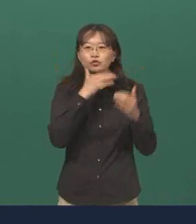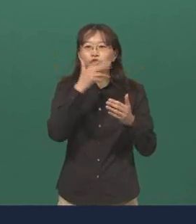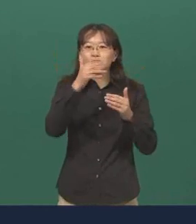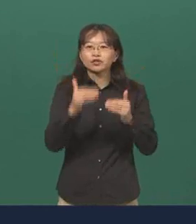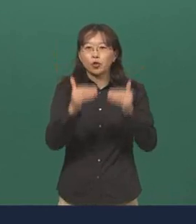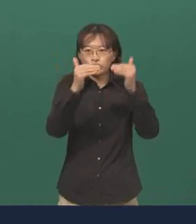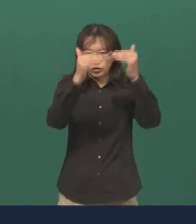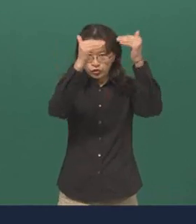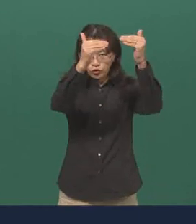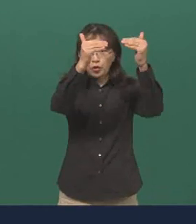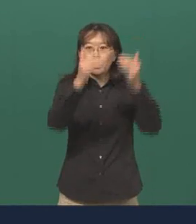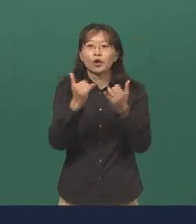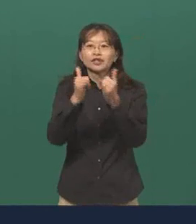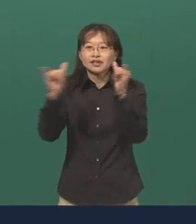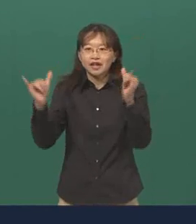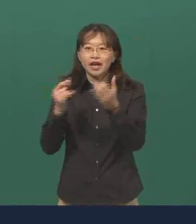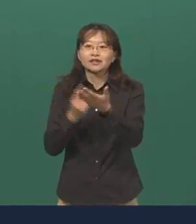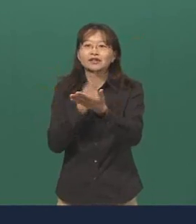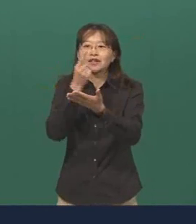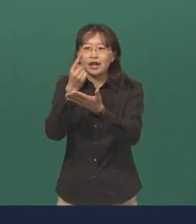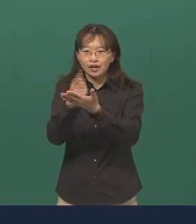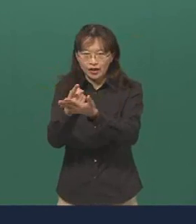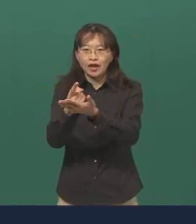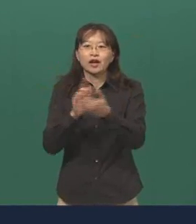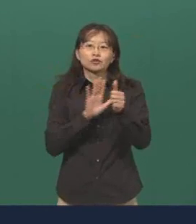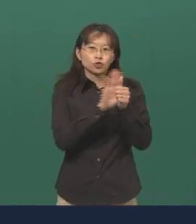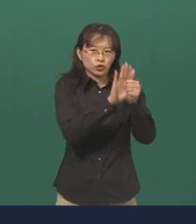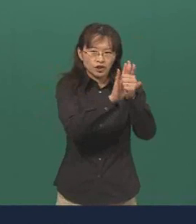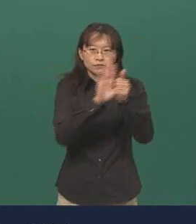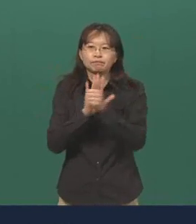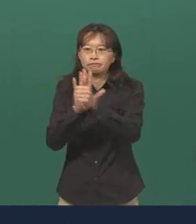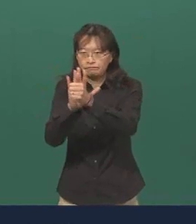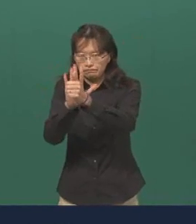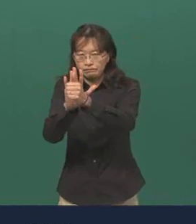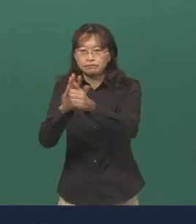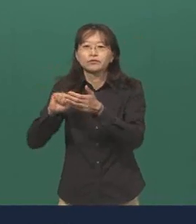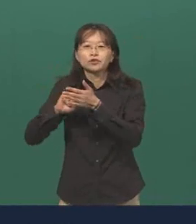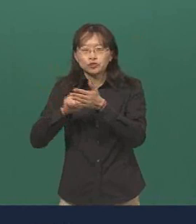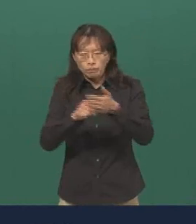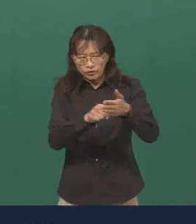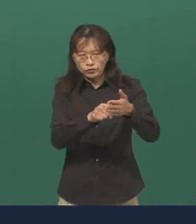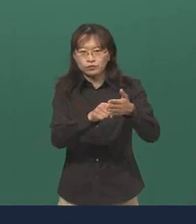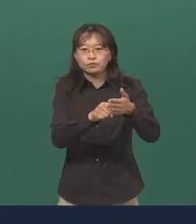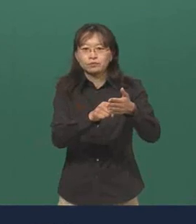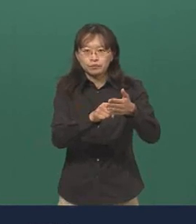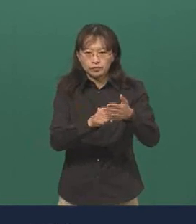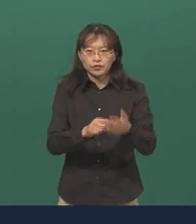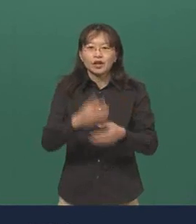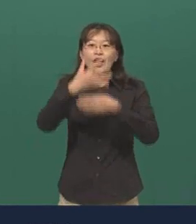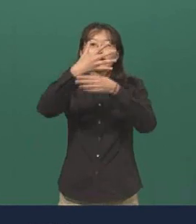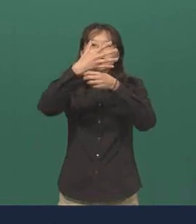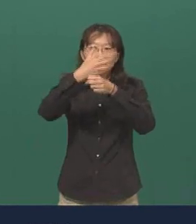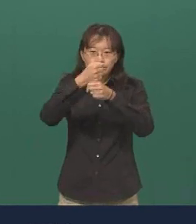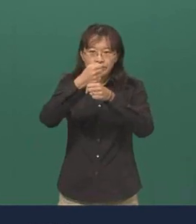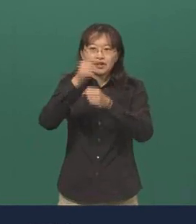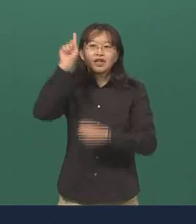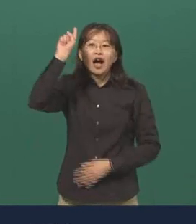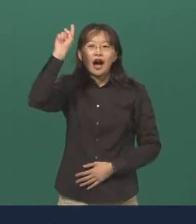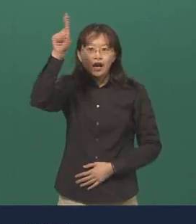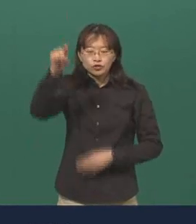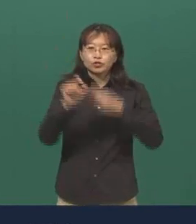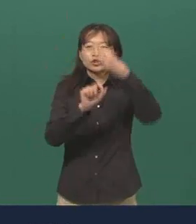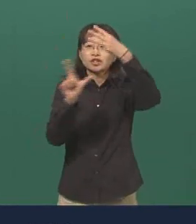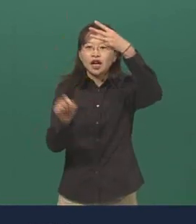聴覚障害者の福祉向上の推進、聴覚障害者の社会参加の促進に努めることを目的としています